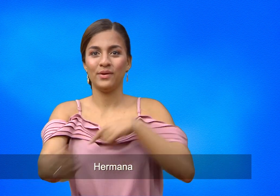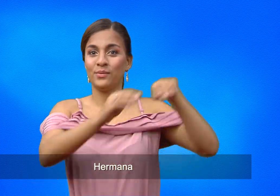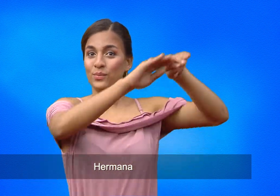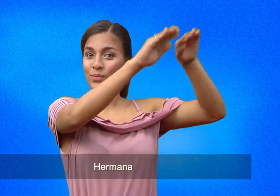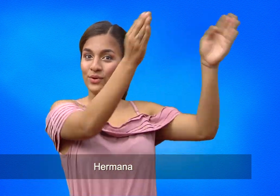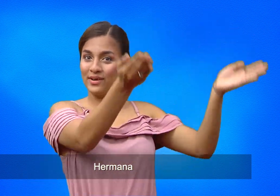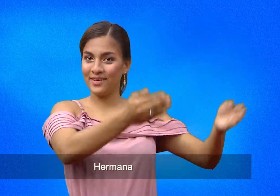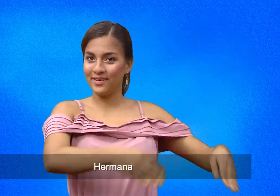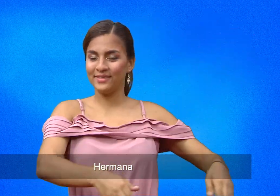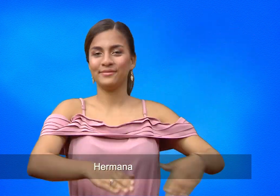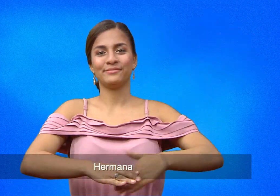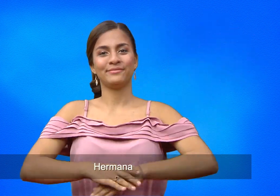hermana